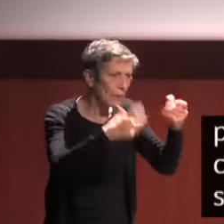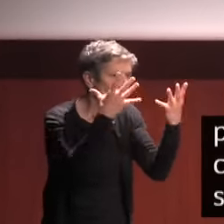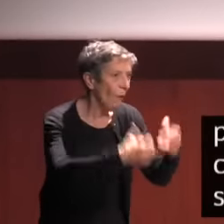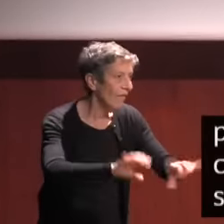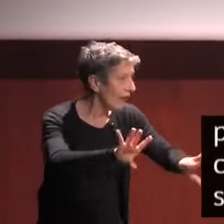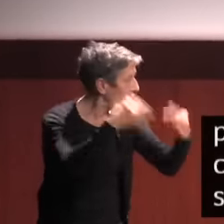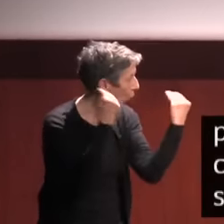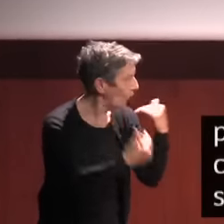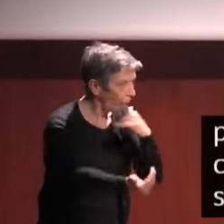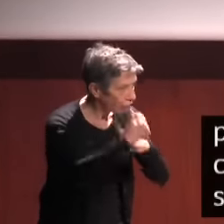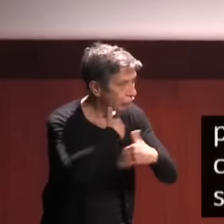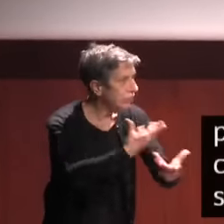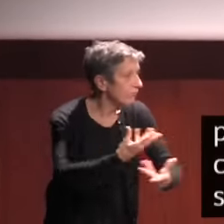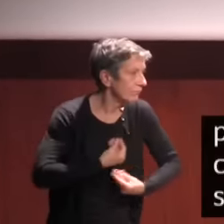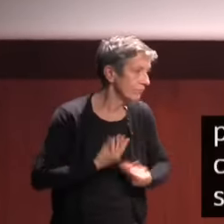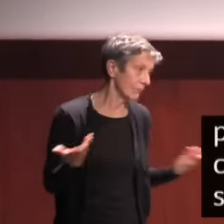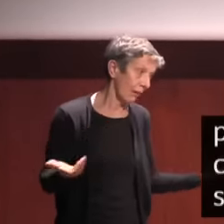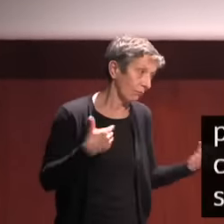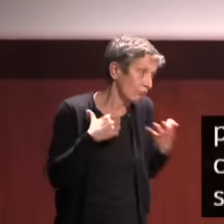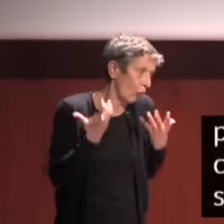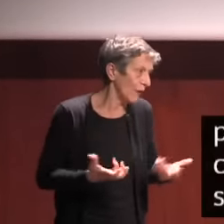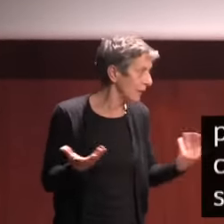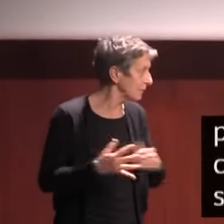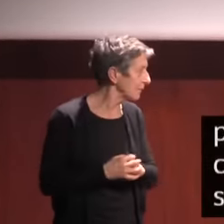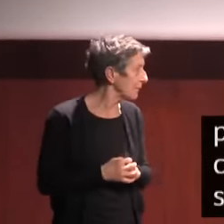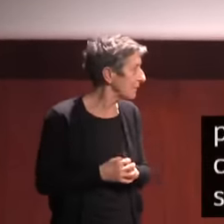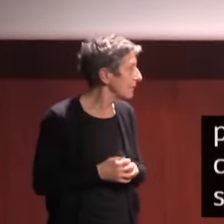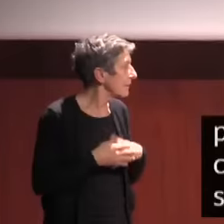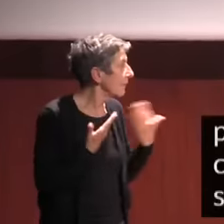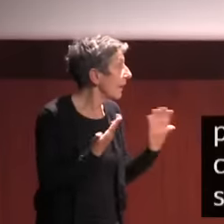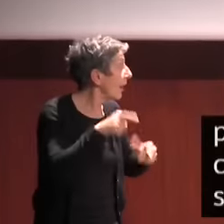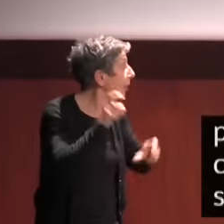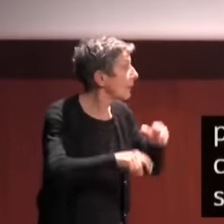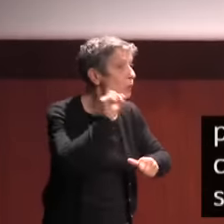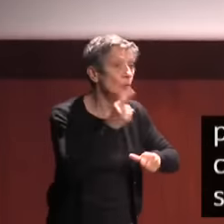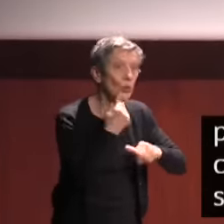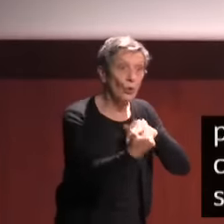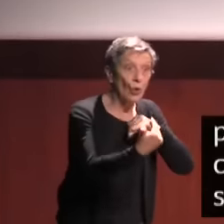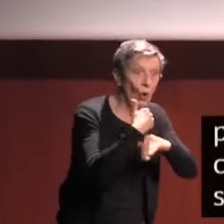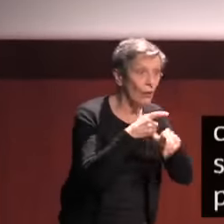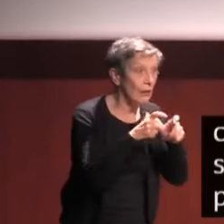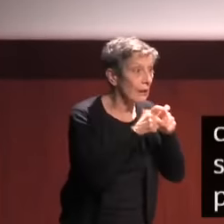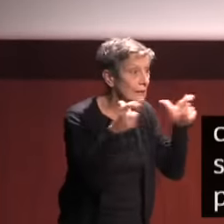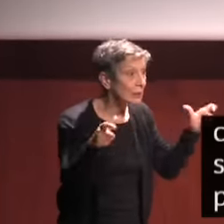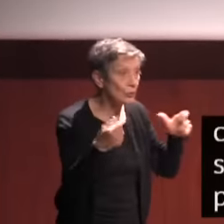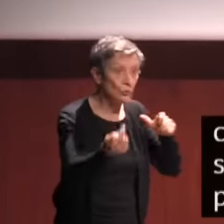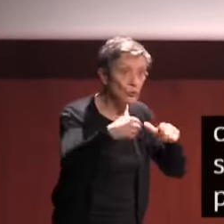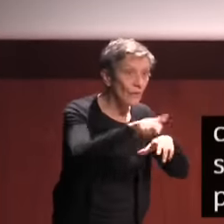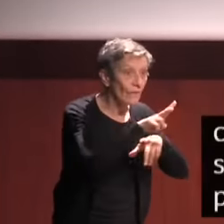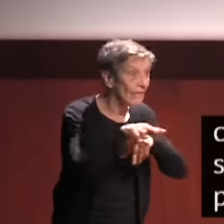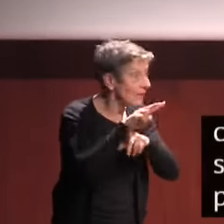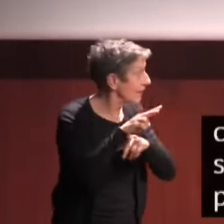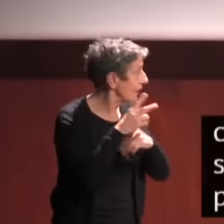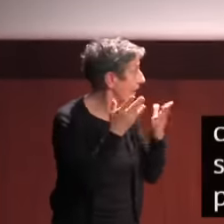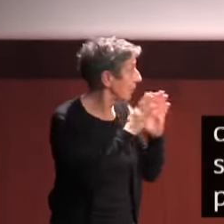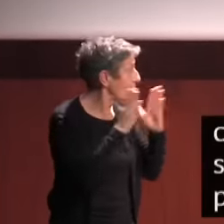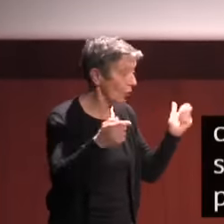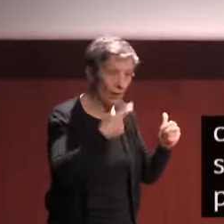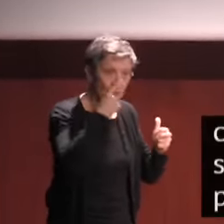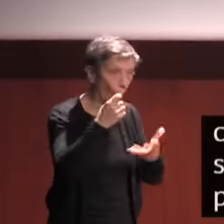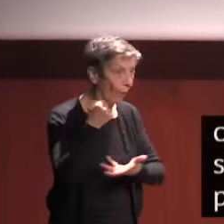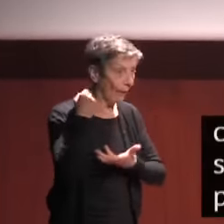découvrir. Et je pense que oui, aujourd'hui, les personnes sourdes qui viennent à l'Institut et qui le visitent, on s'approprie de plus en plus ce